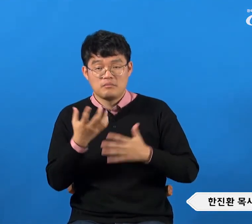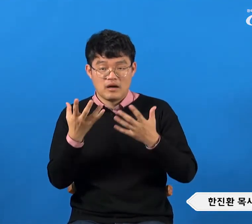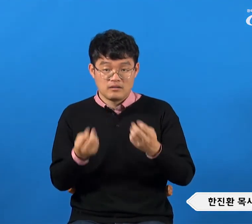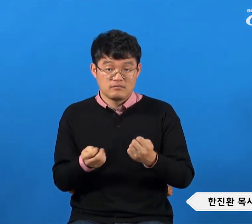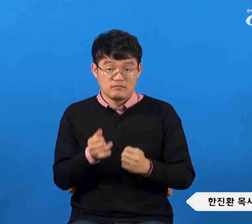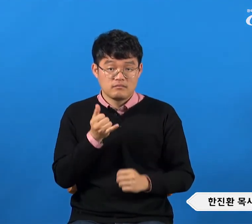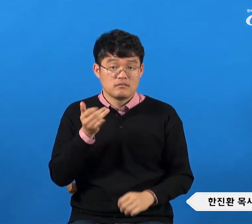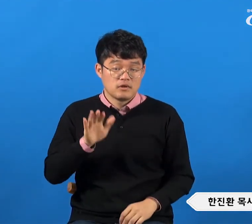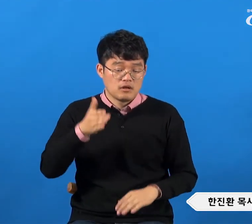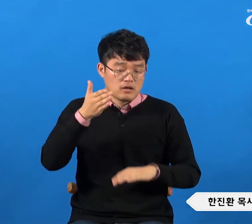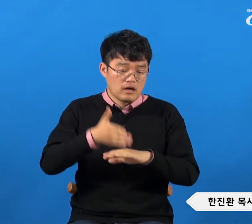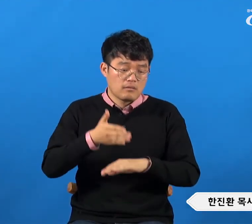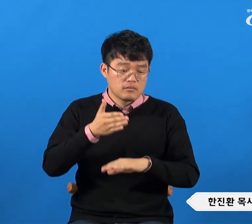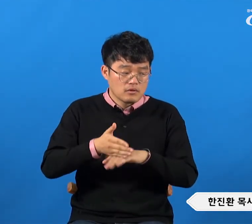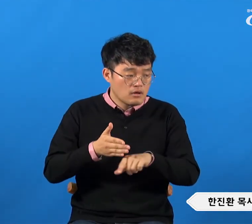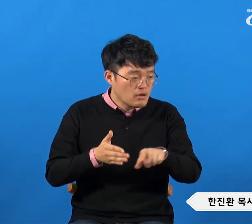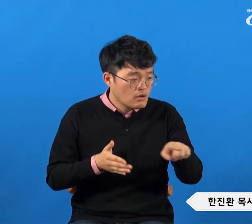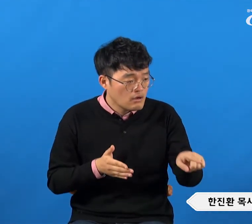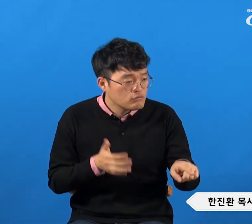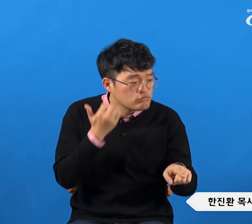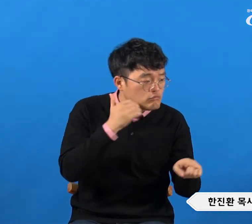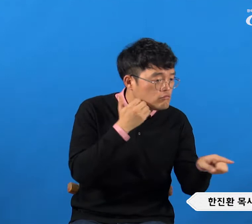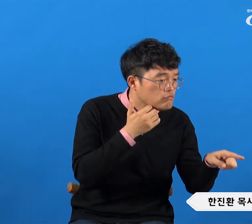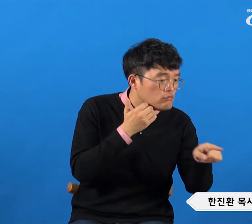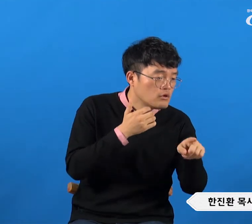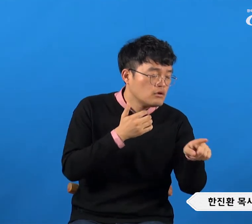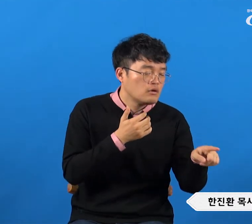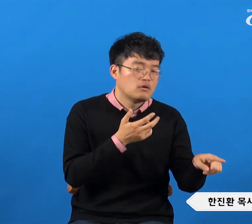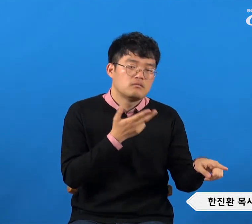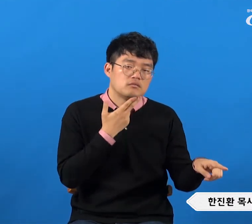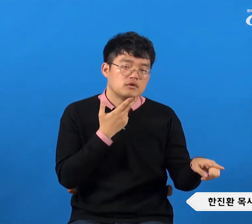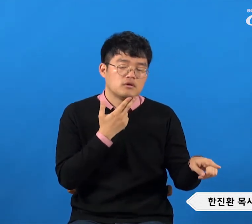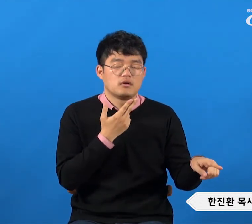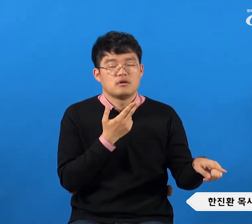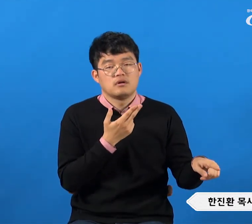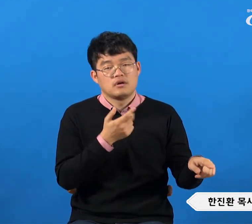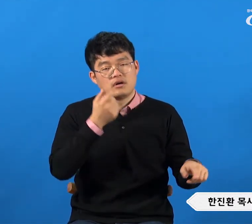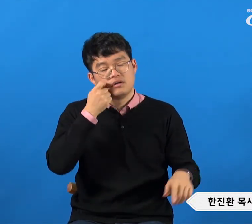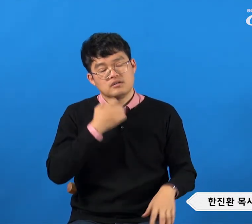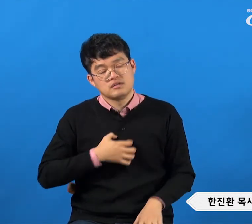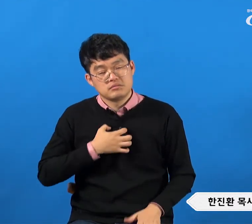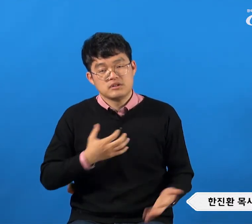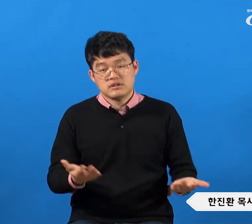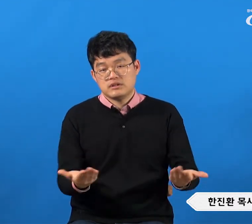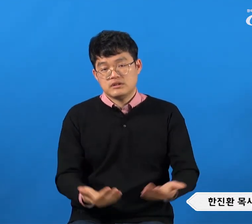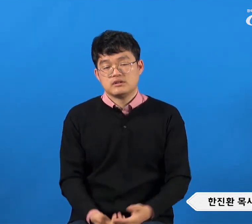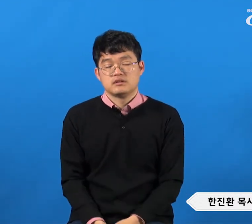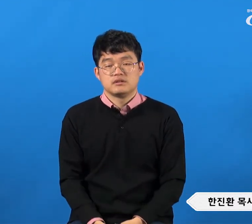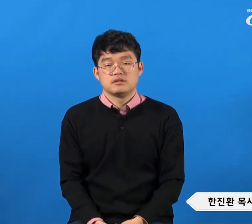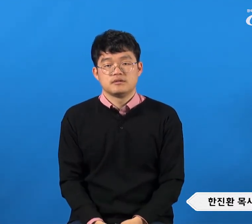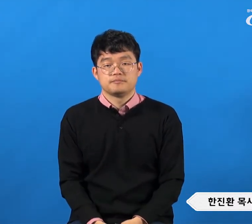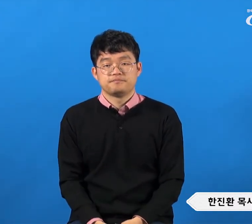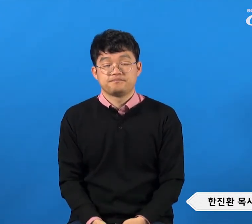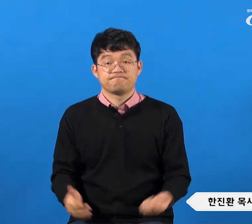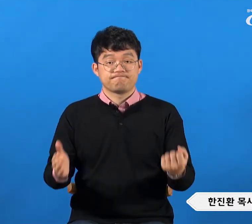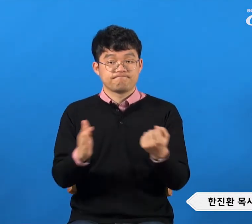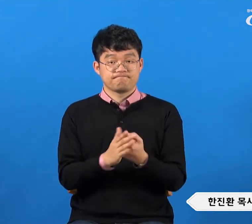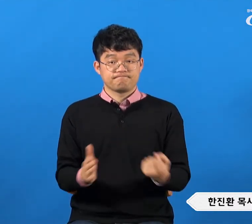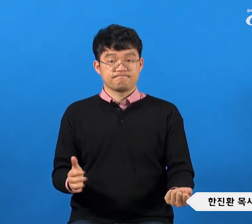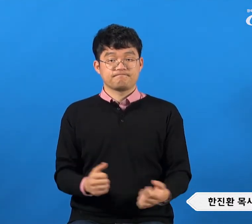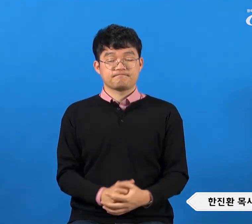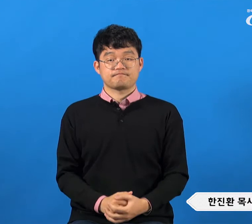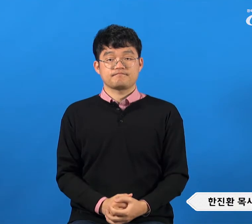우러나는데 감사할 대상이 없다. 그것처럼 슬픈 일이 어디 있습니까?